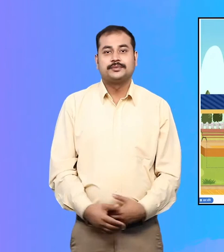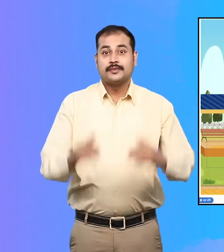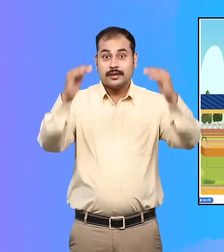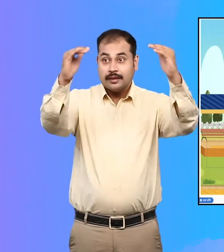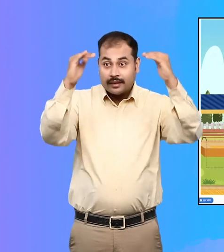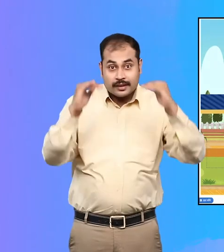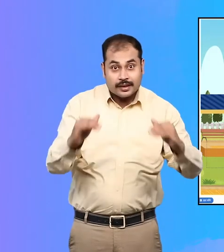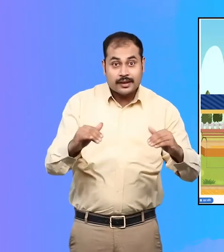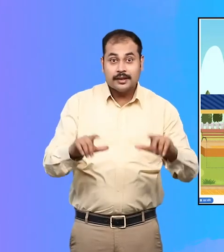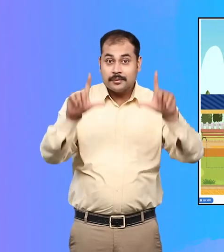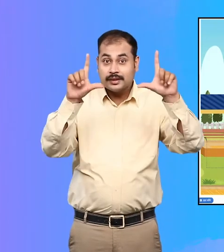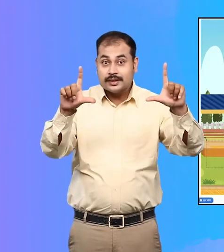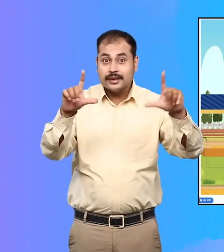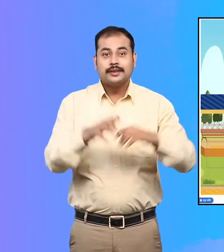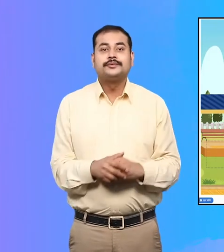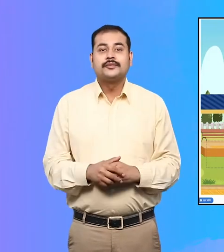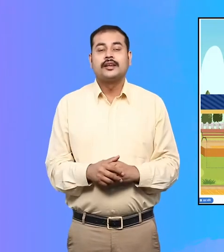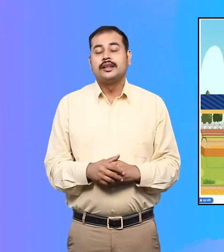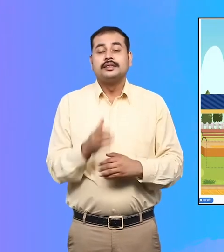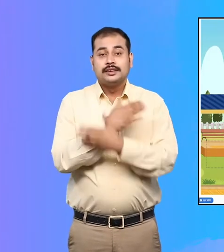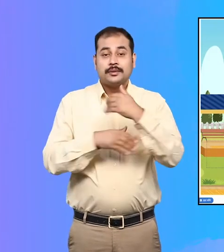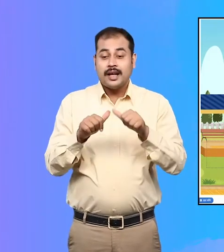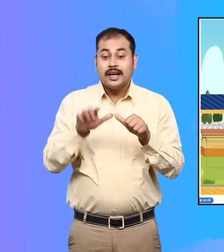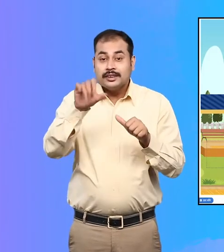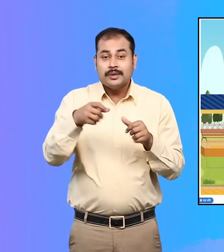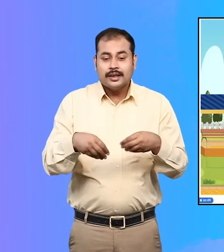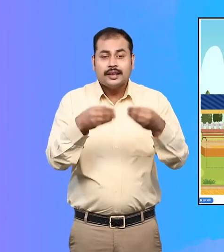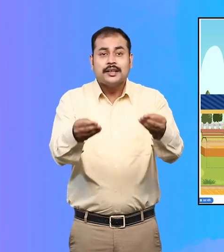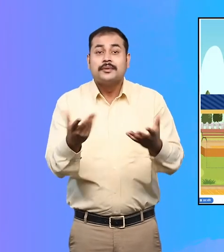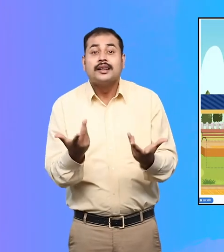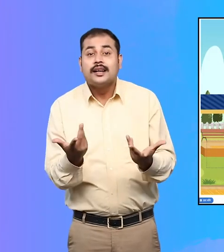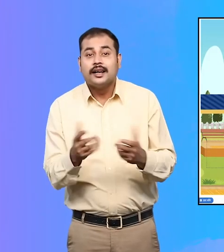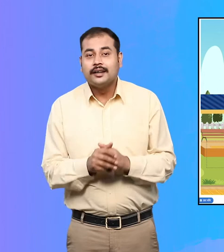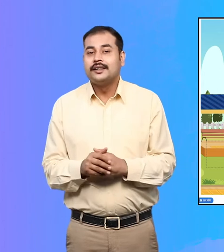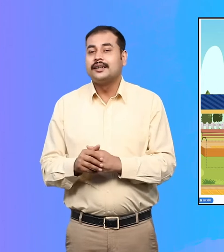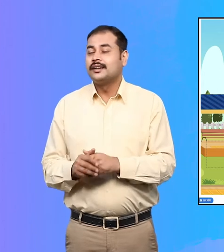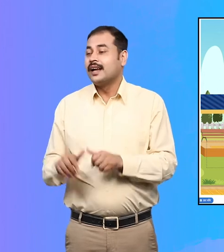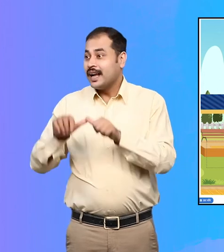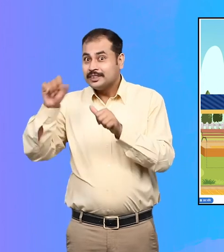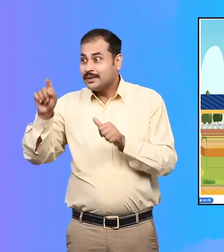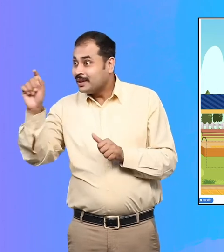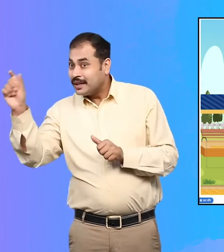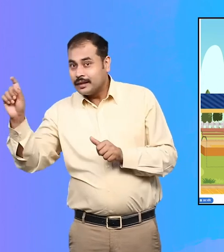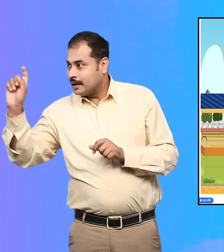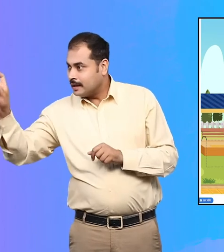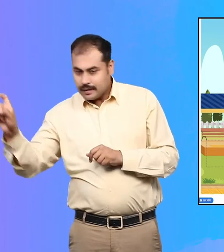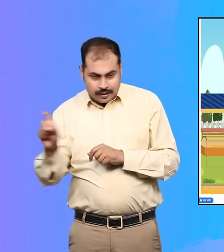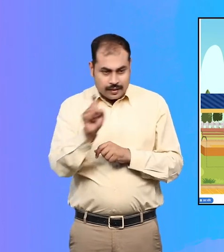कि विकलांग लोगों के लिए खेल के मैदान को सुलभ बनाने के लिए अपनी सही स्थानों पर विभिन्न